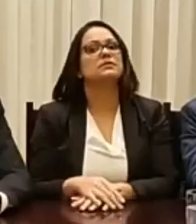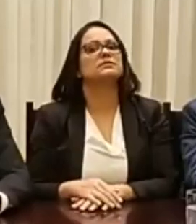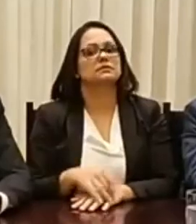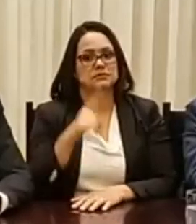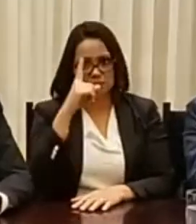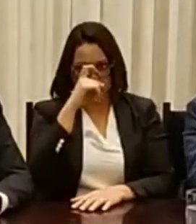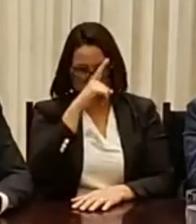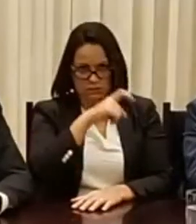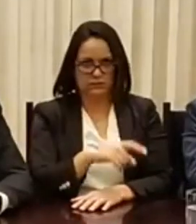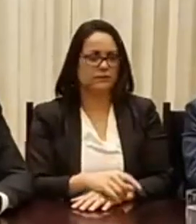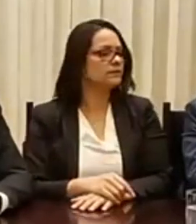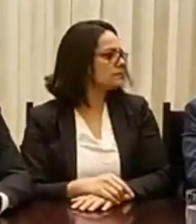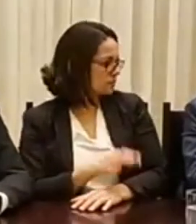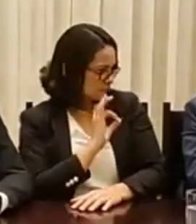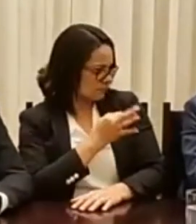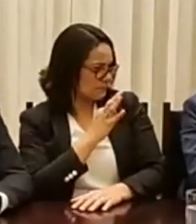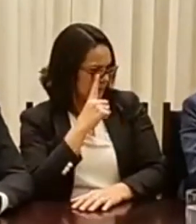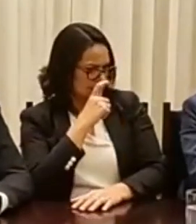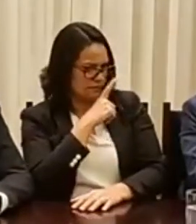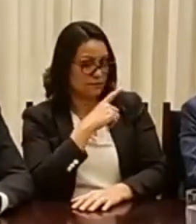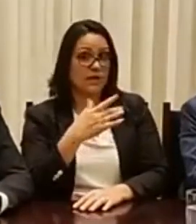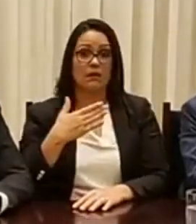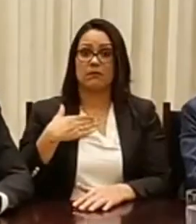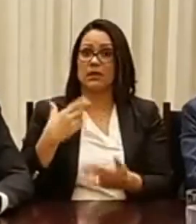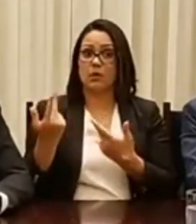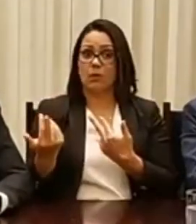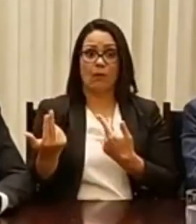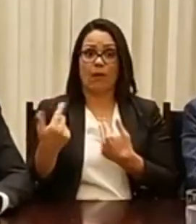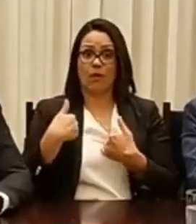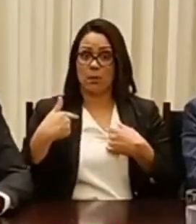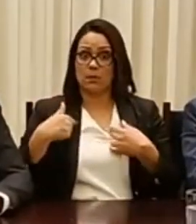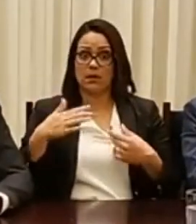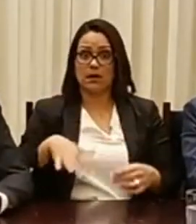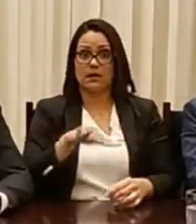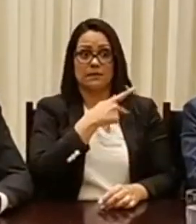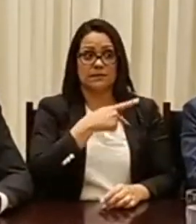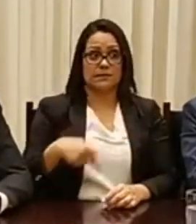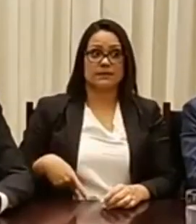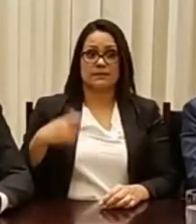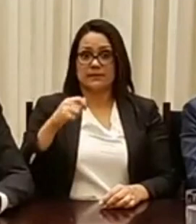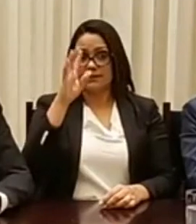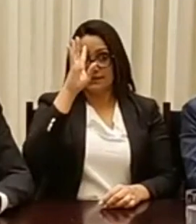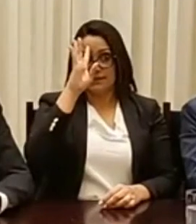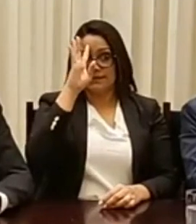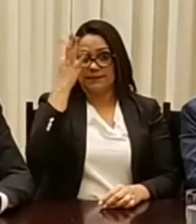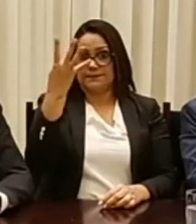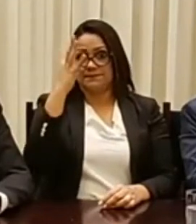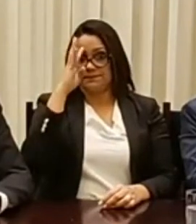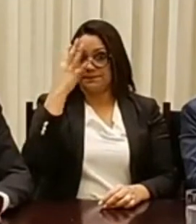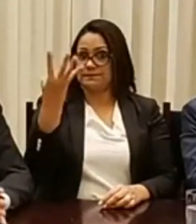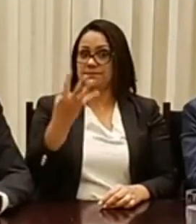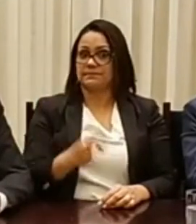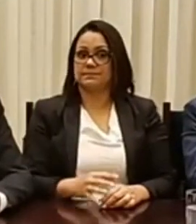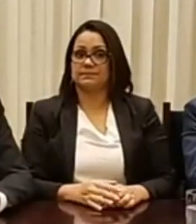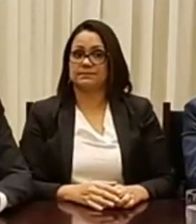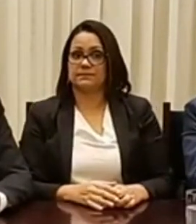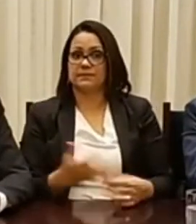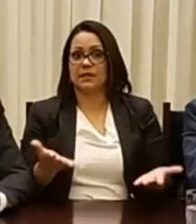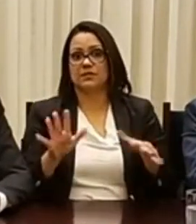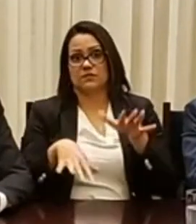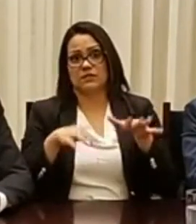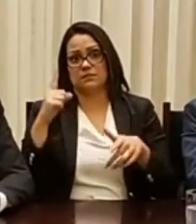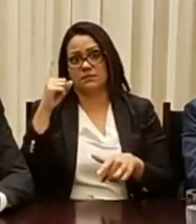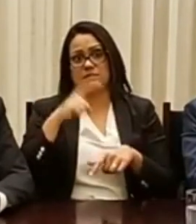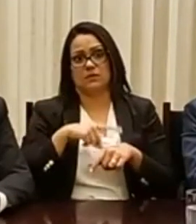Difícil. Tão difícil, né, Major? Quanto a minha. Muitas vezes você tem que decidir ali questões que você fica em uma situação